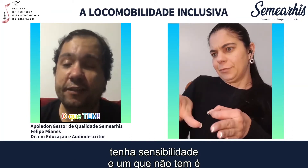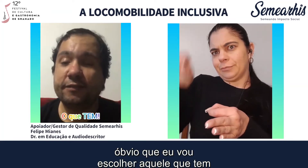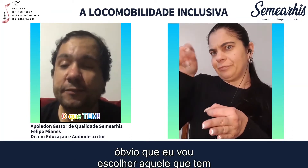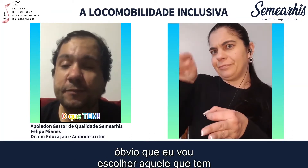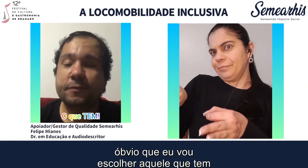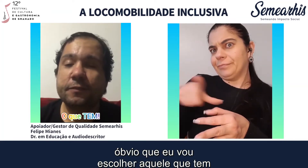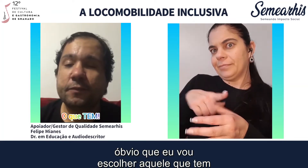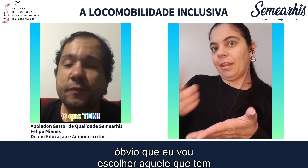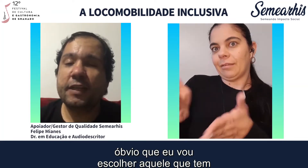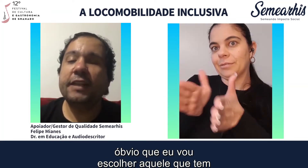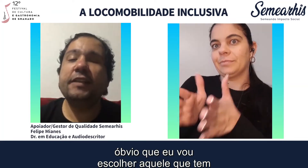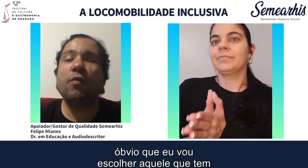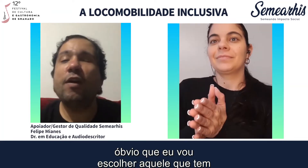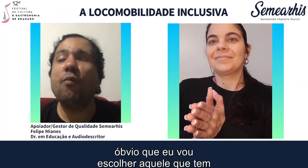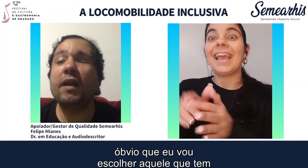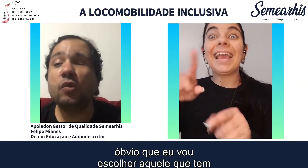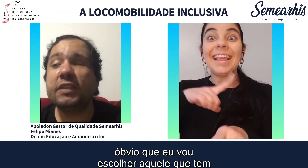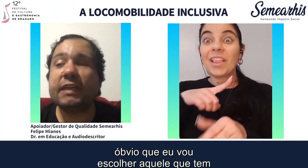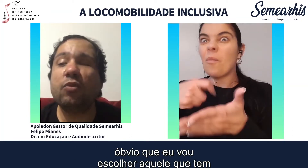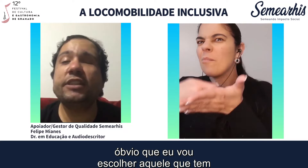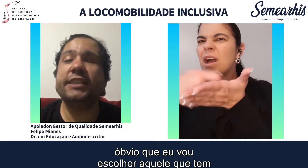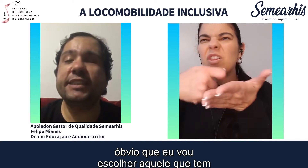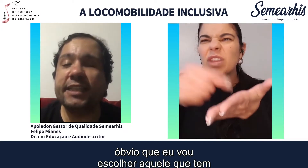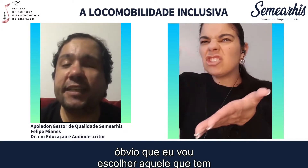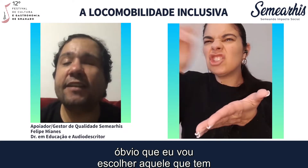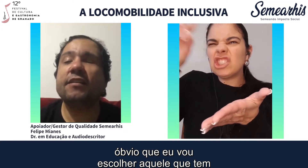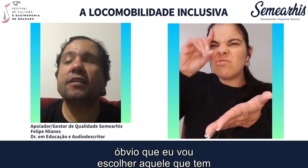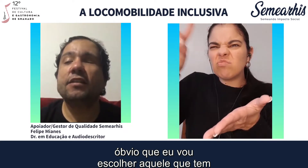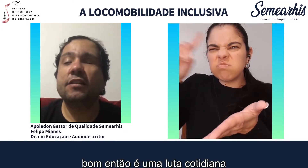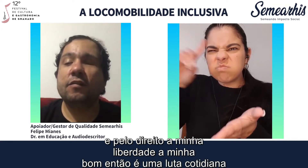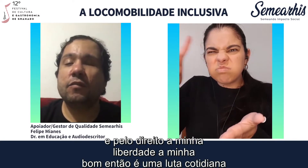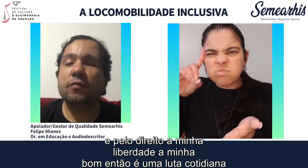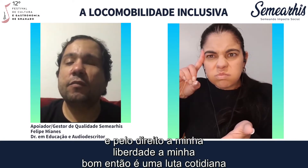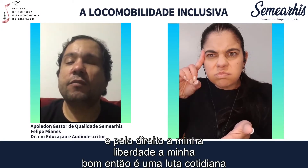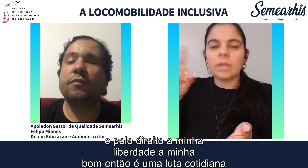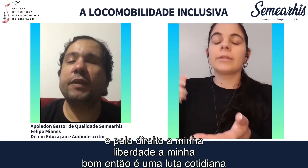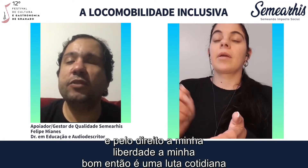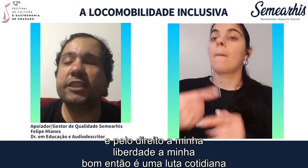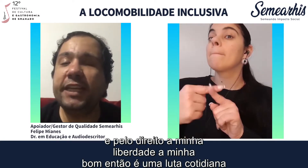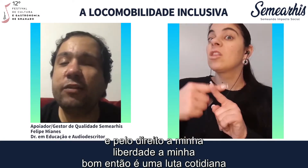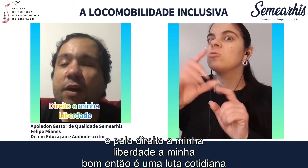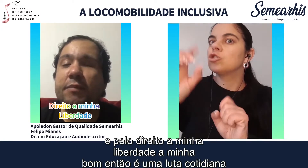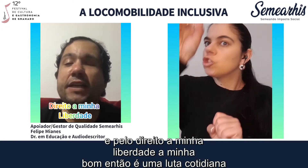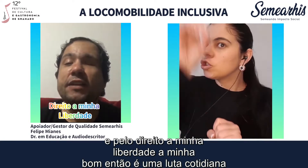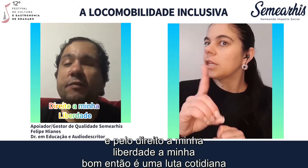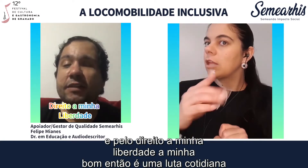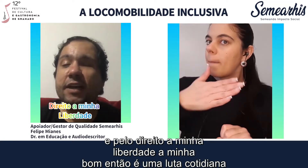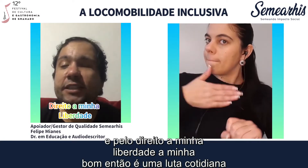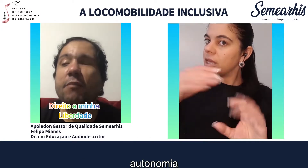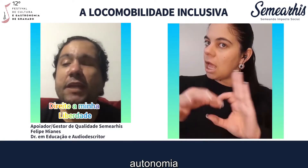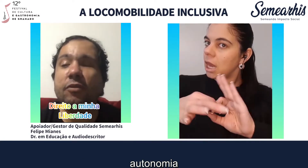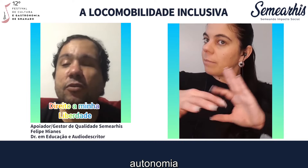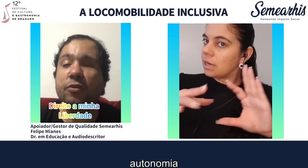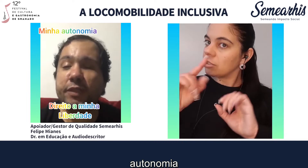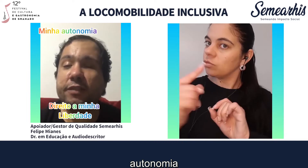que tem. Então é uma luta cotidiana pelo direito à minha liberdade e